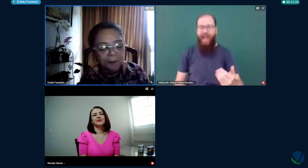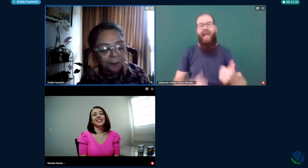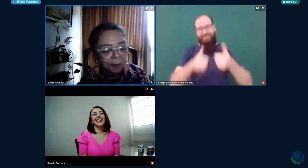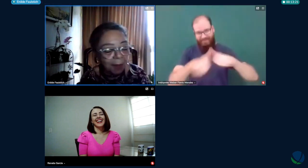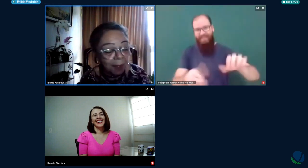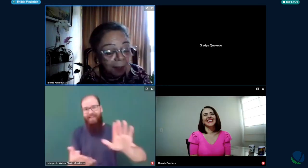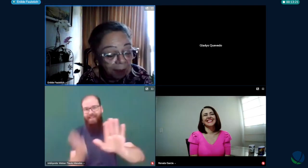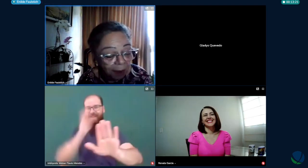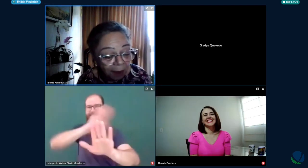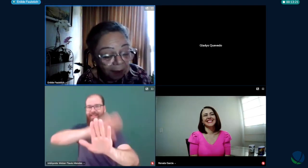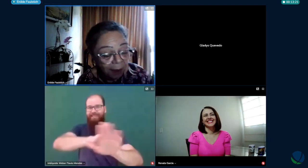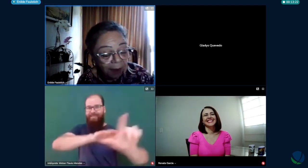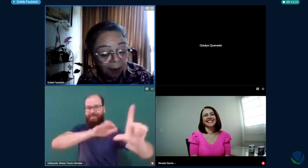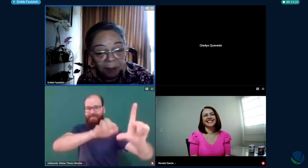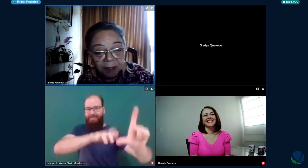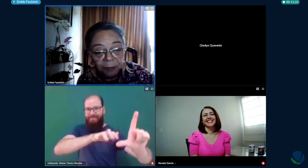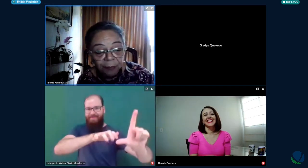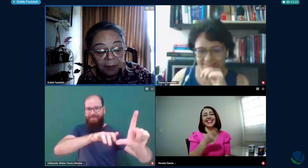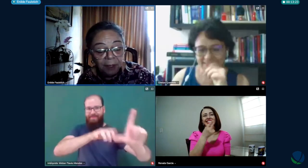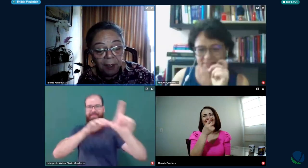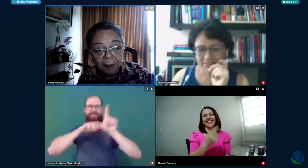lado, né?